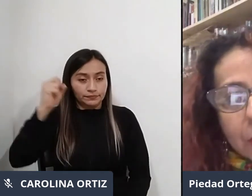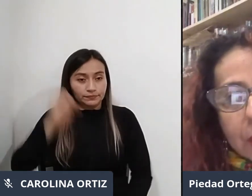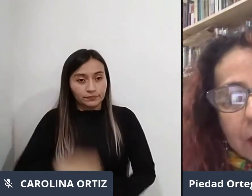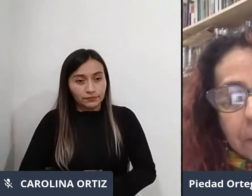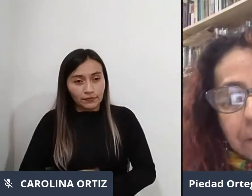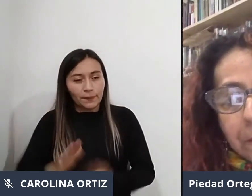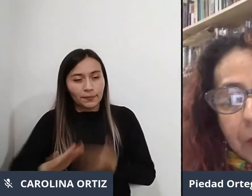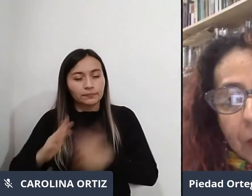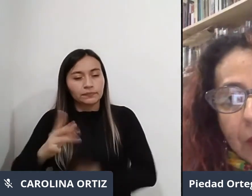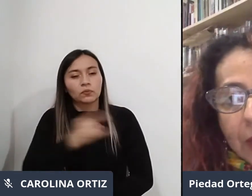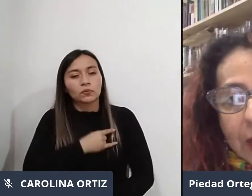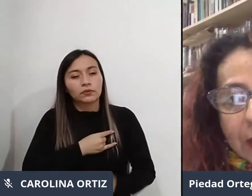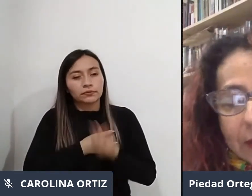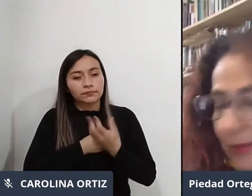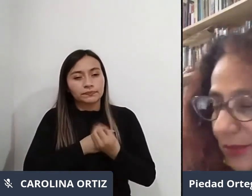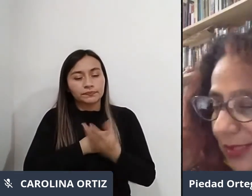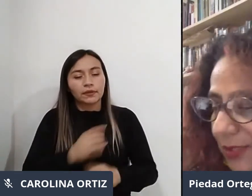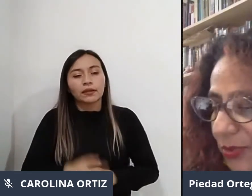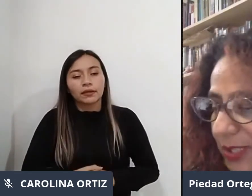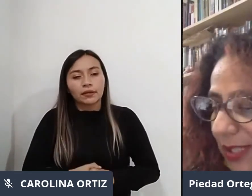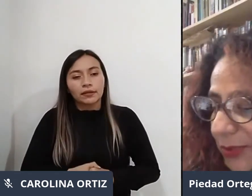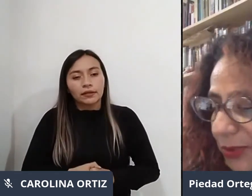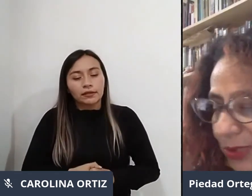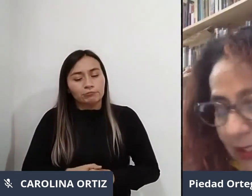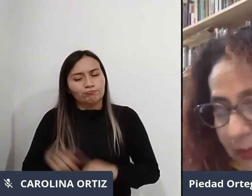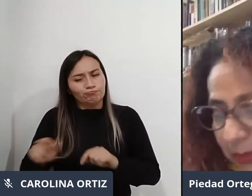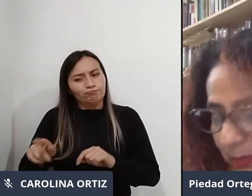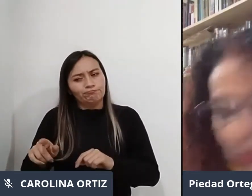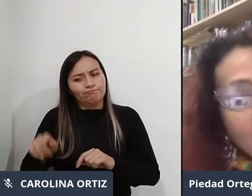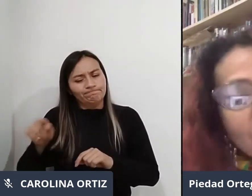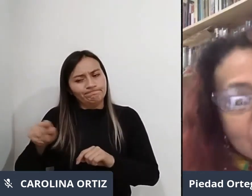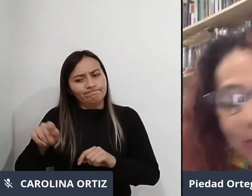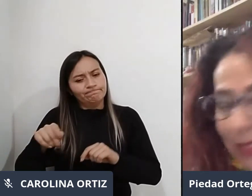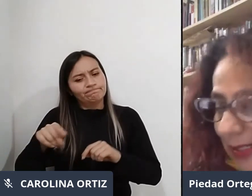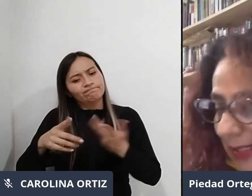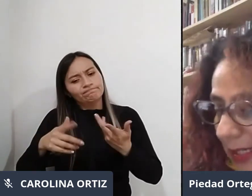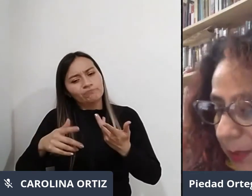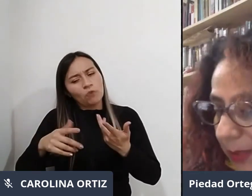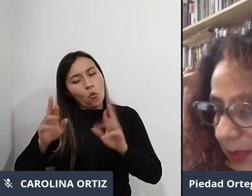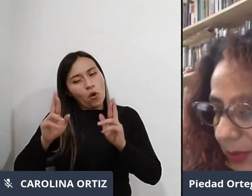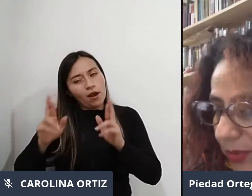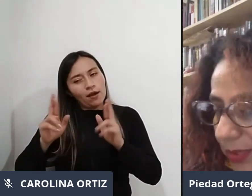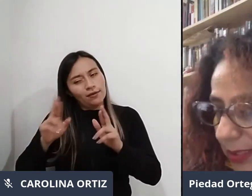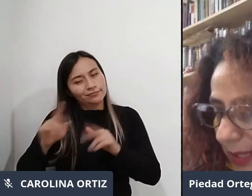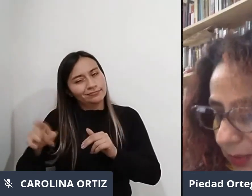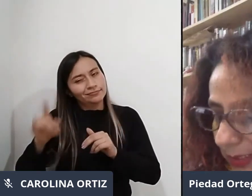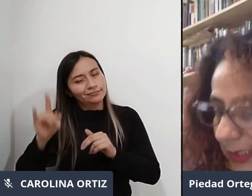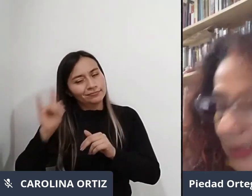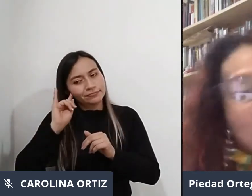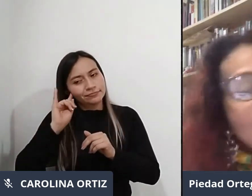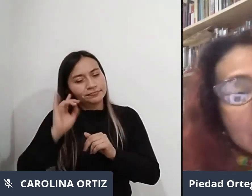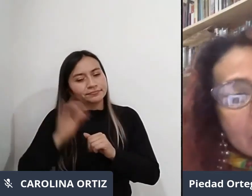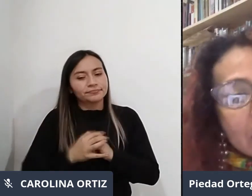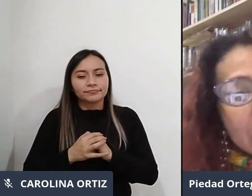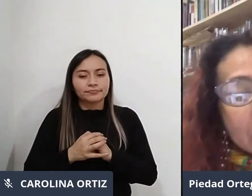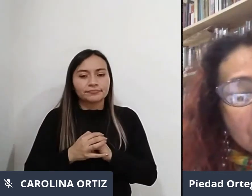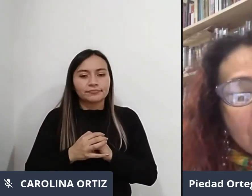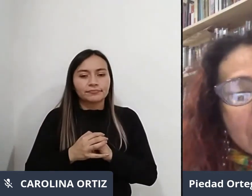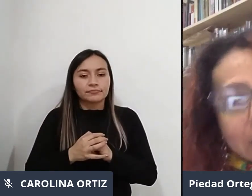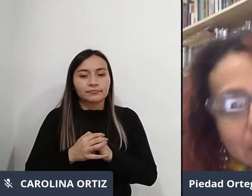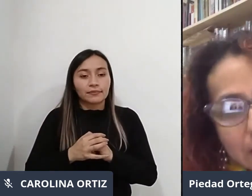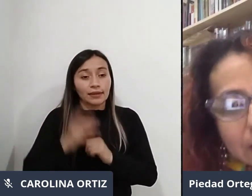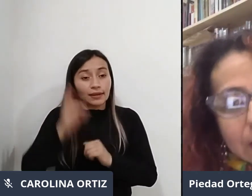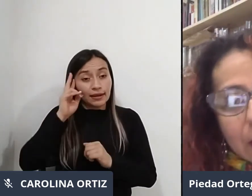Creo que ojalá nos esté escuchando, que después logre escuchar, porque yo creo que Carolina y Edgar